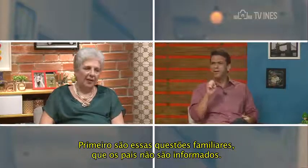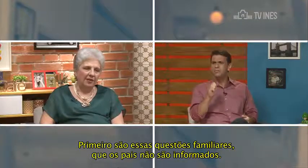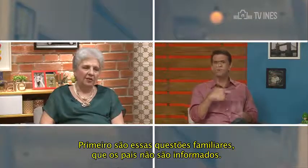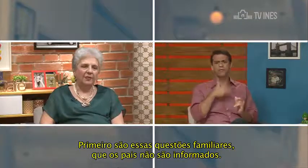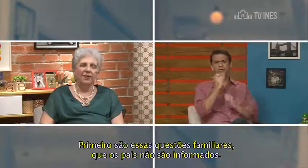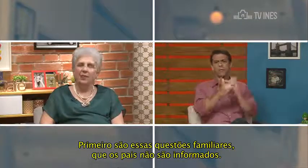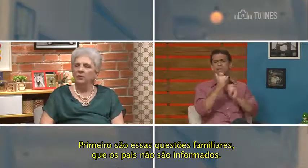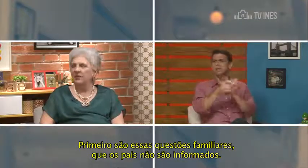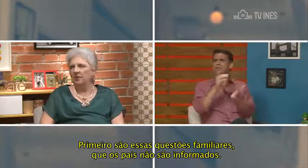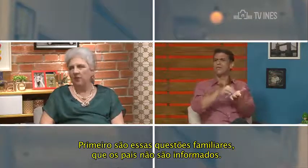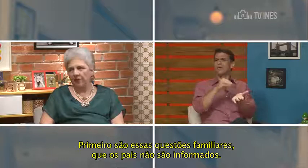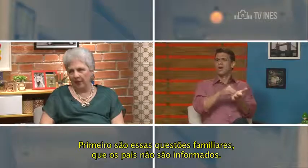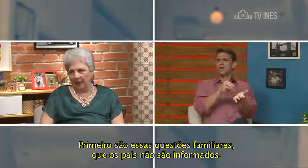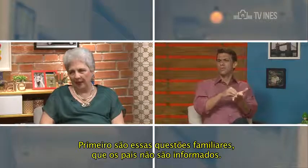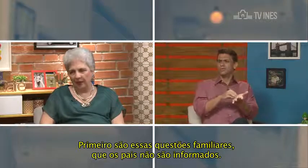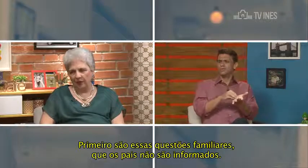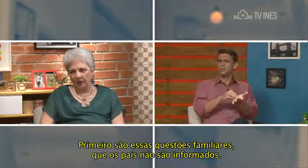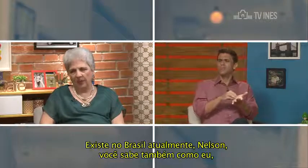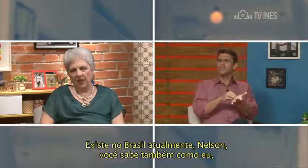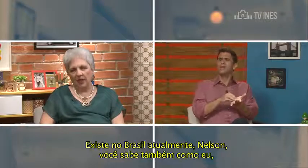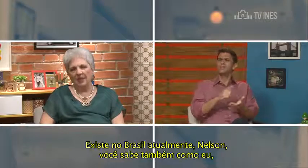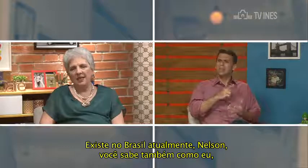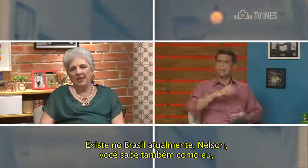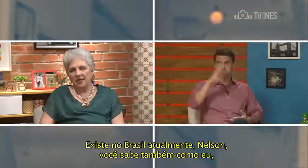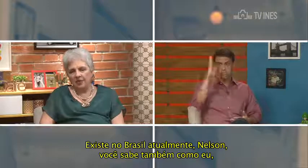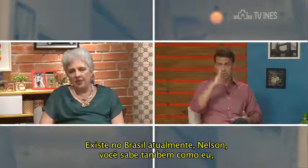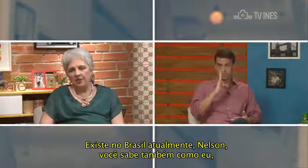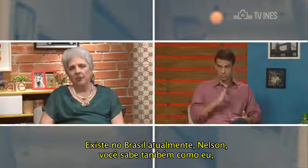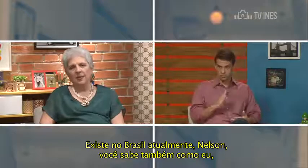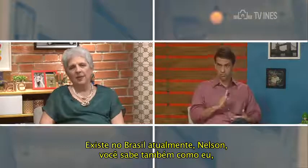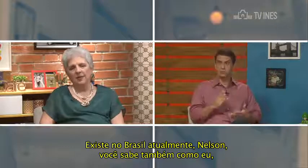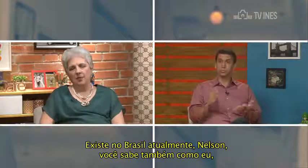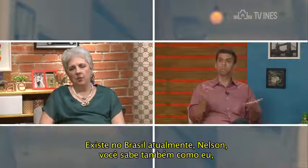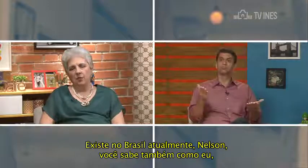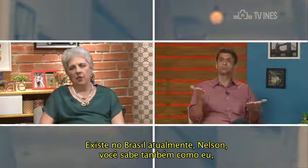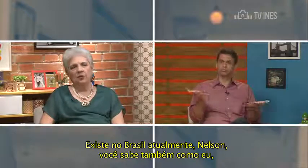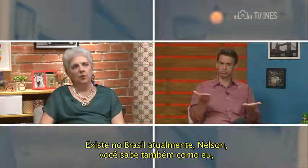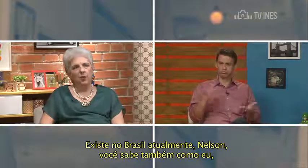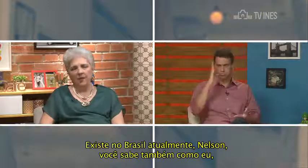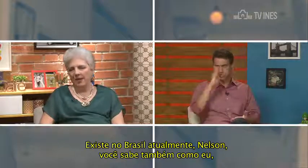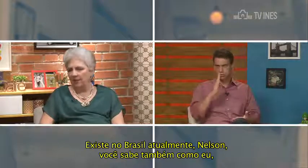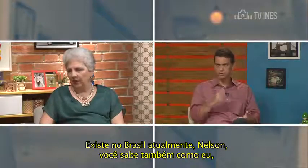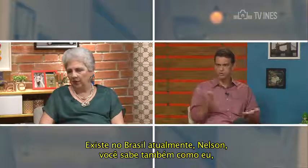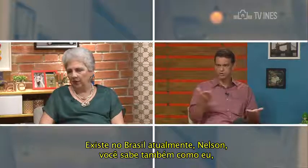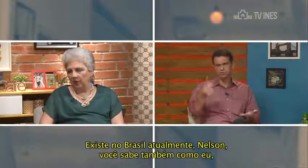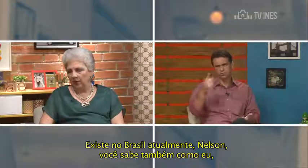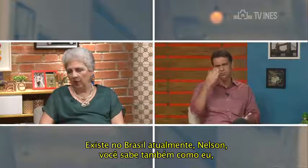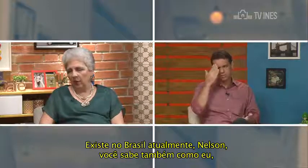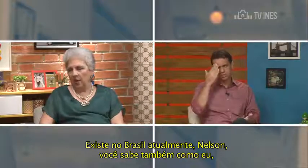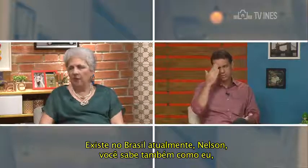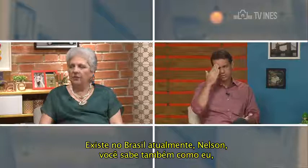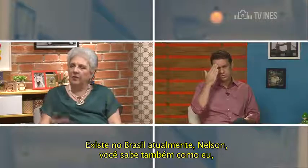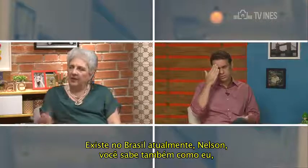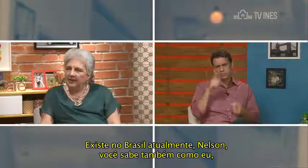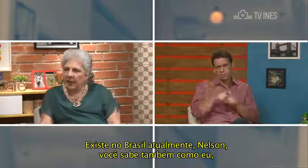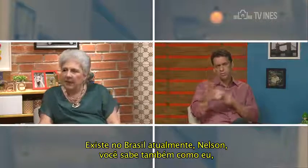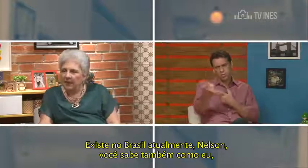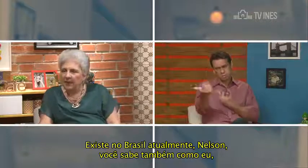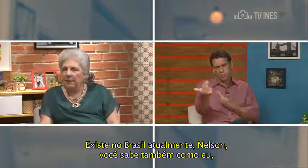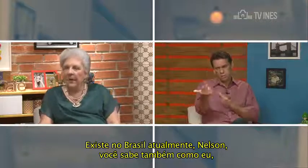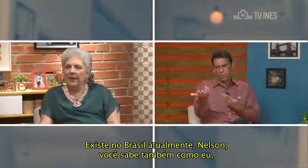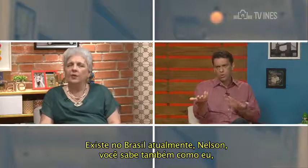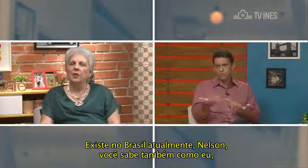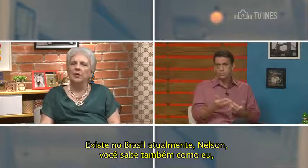os pais não são informados Existe no Brasil Atualmente, Nelson Você